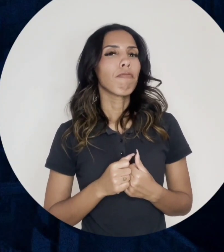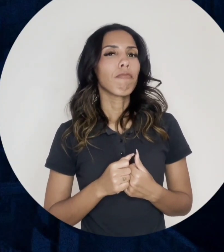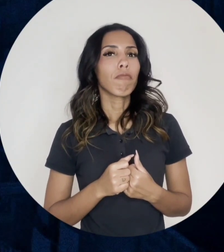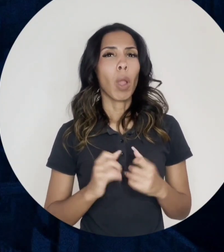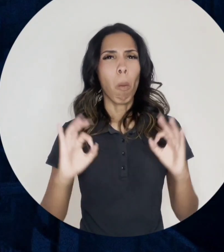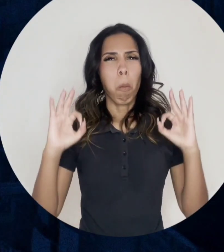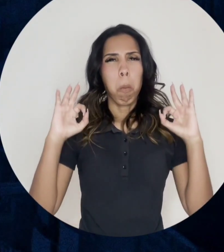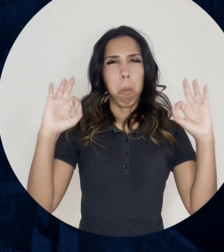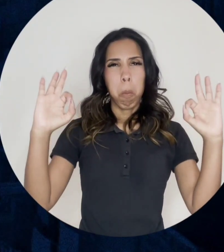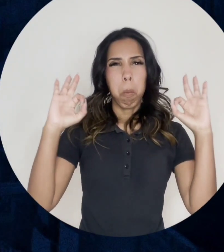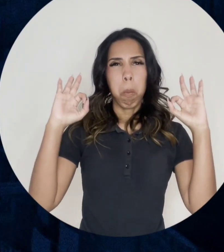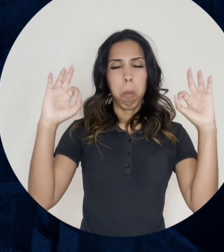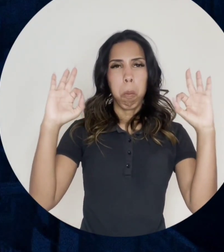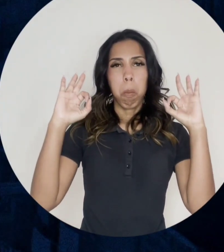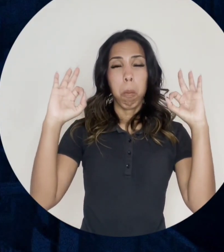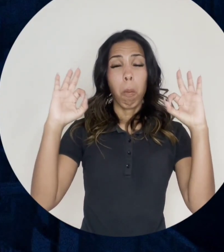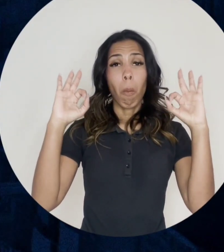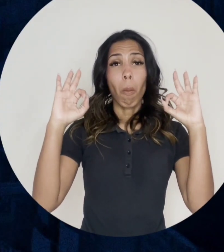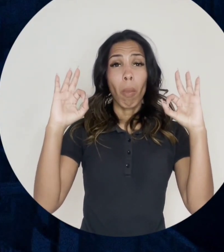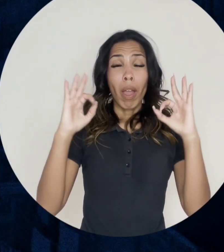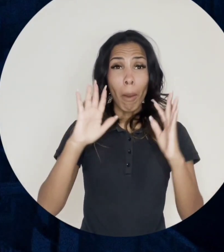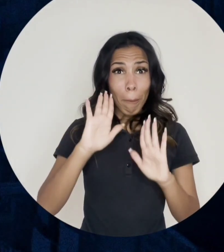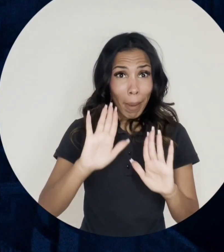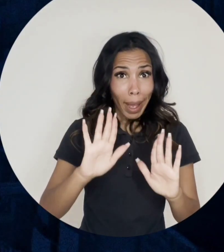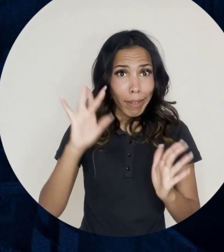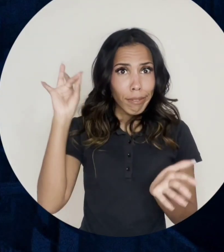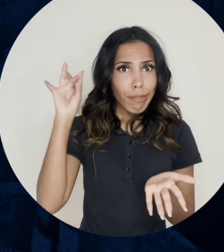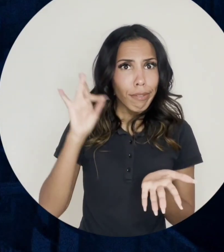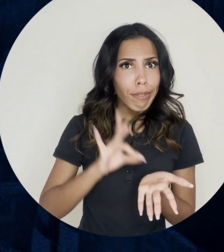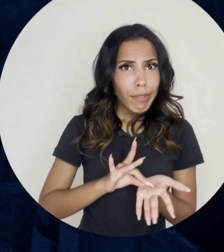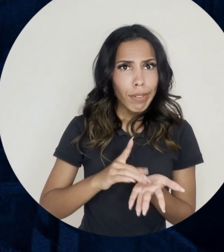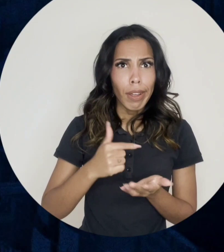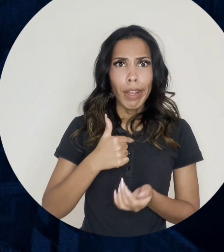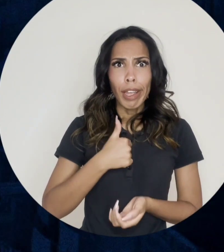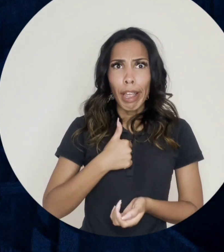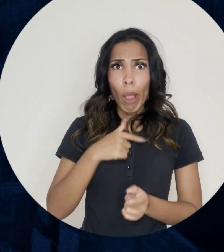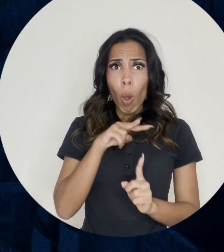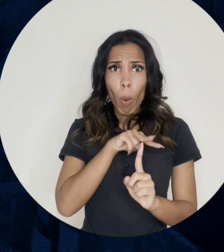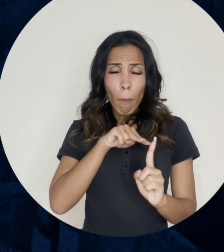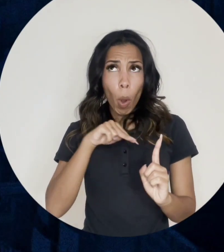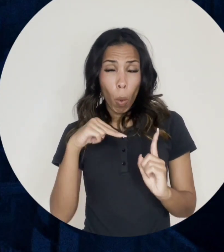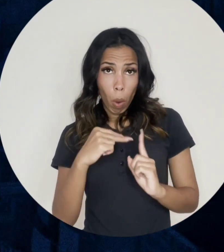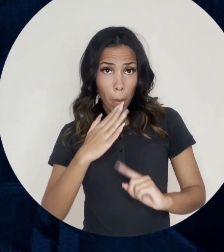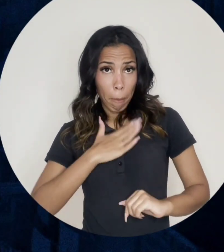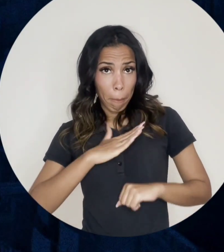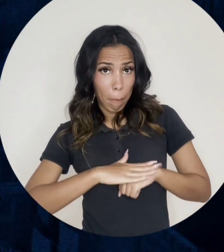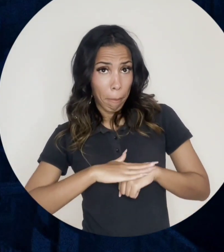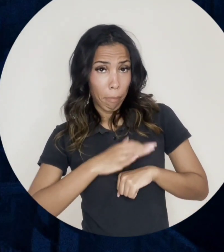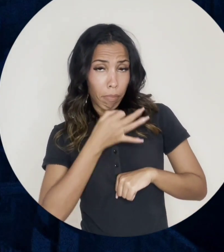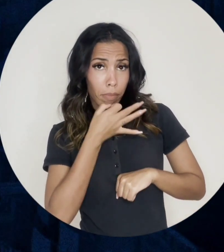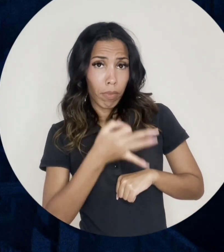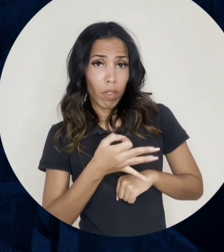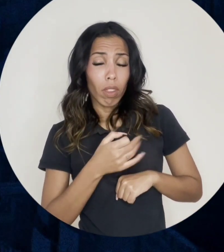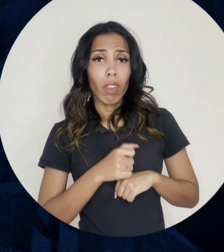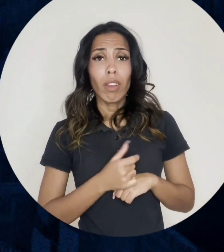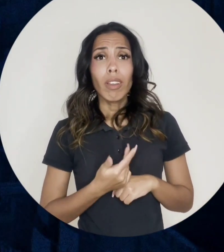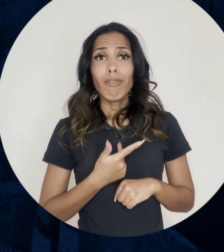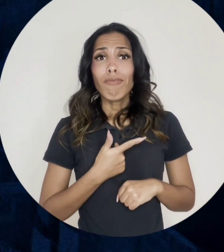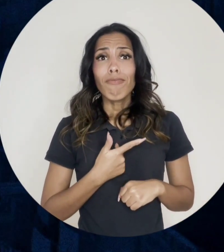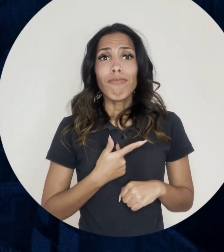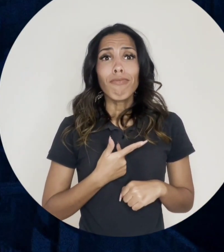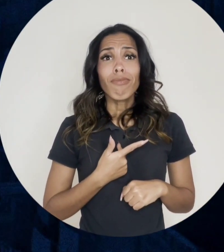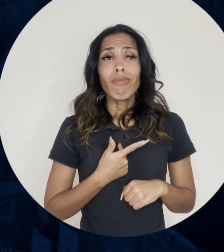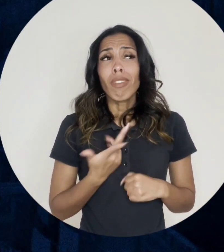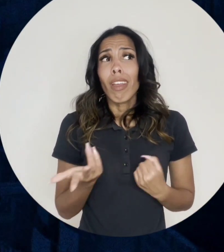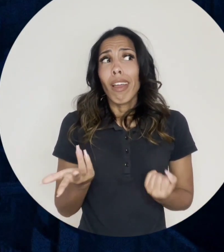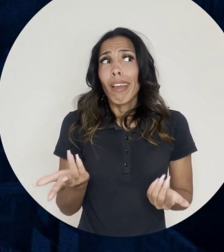Elite. Mas, na realidade, no meu ponto de vista, para mim, era